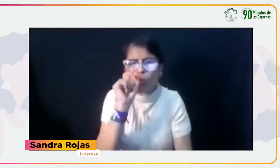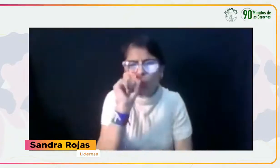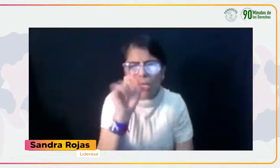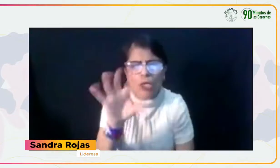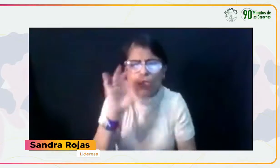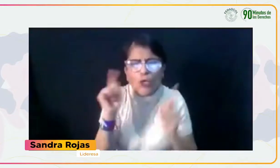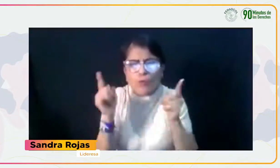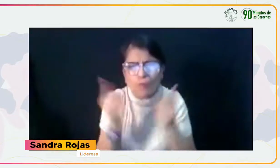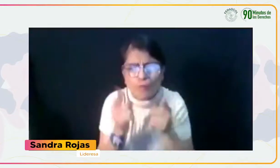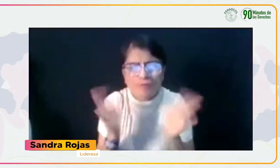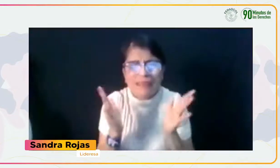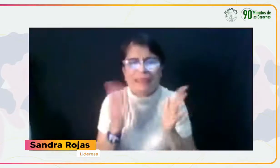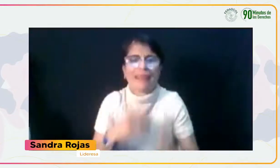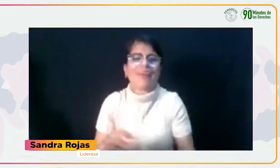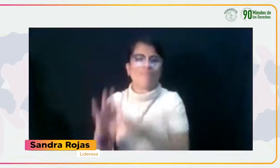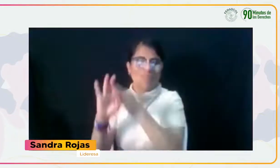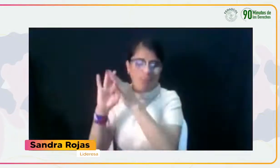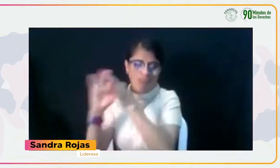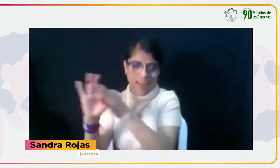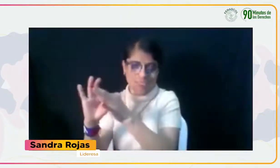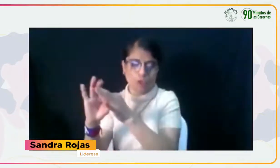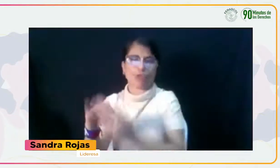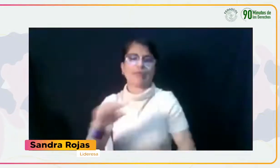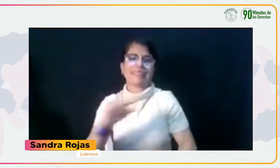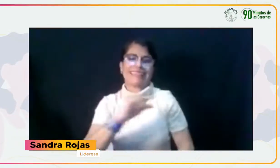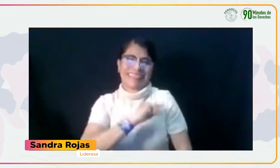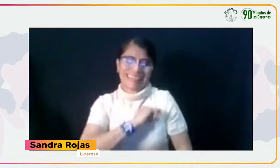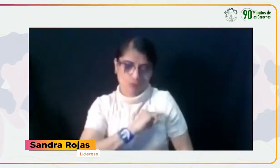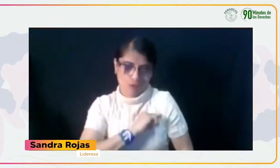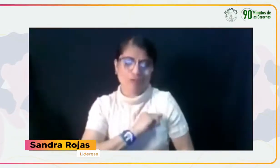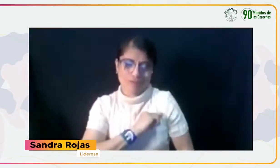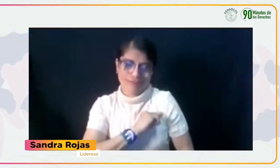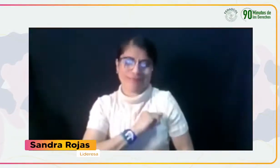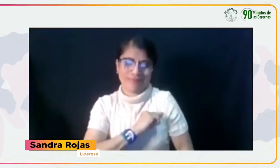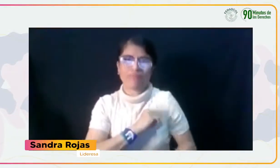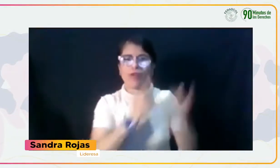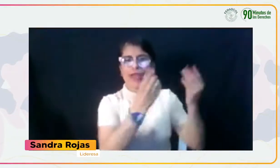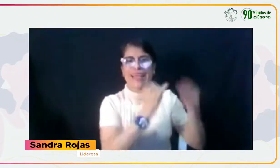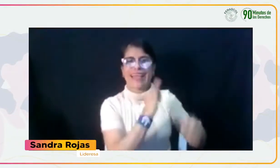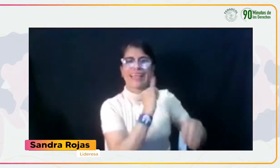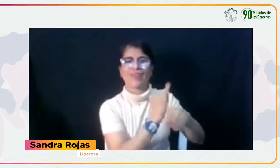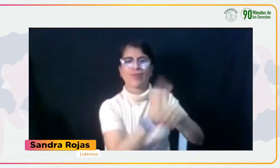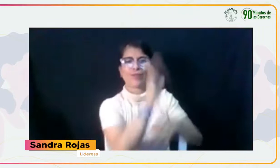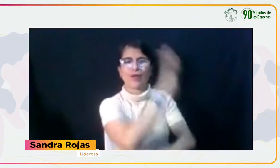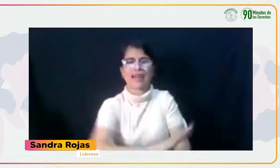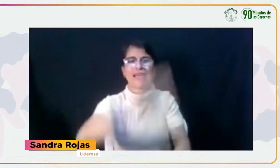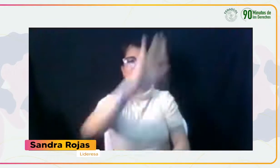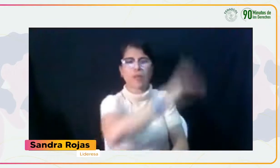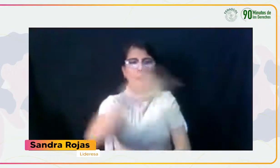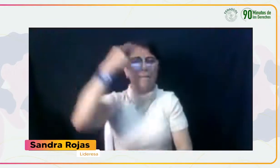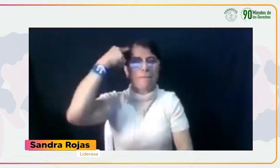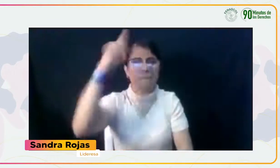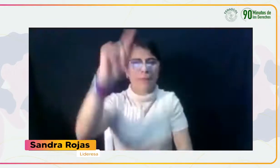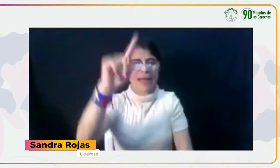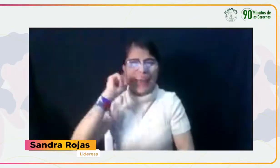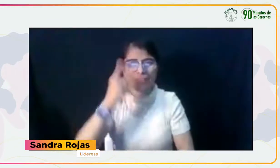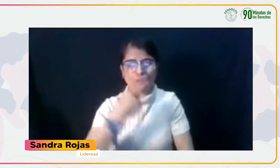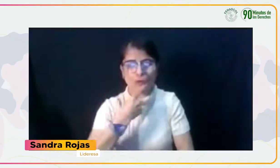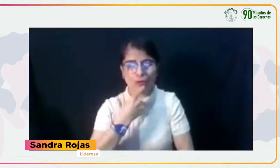también ya lo último, FENASCOL y el INSOR como Instituto Nacional